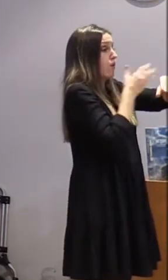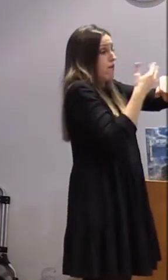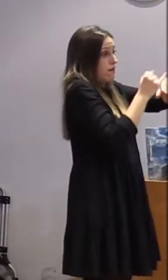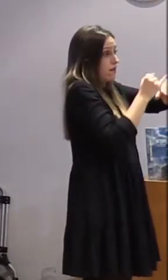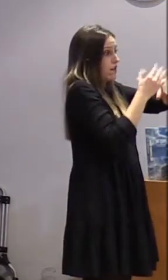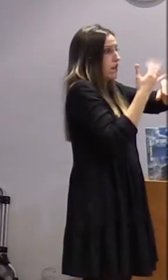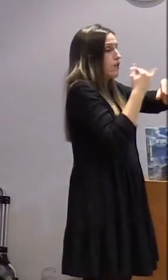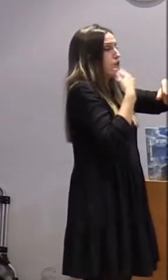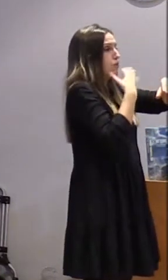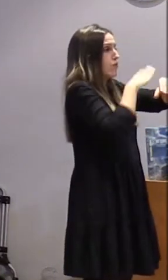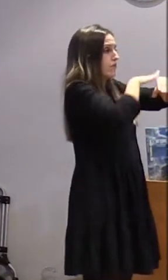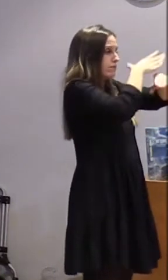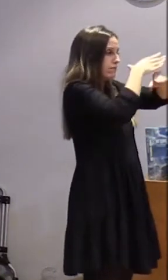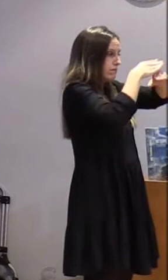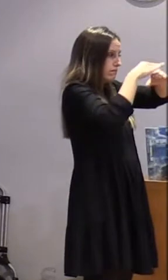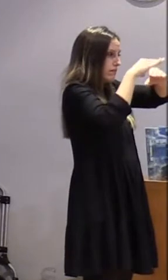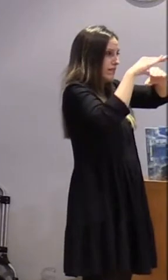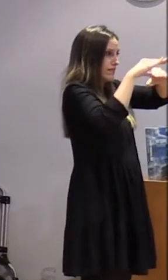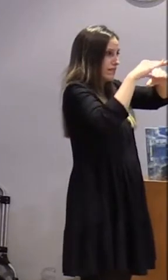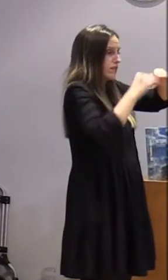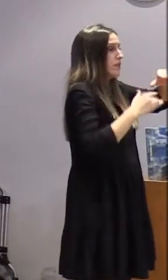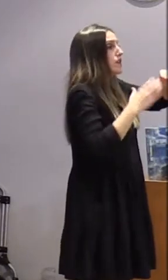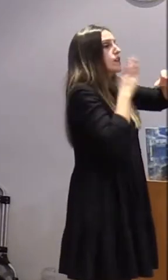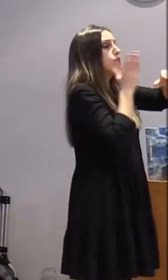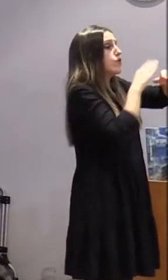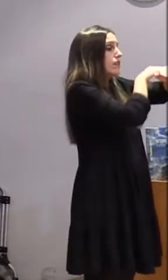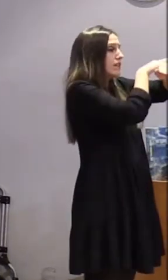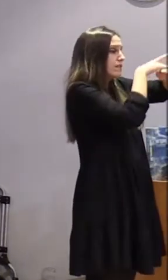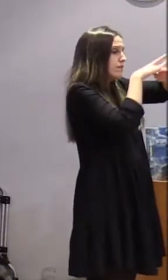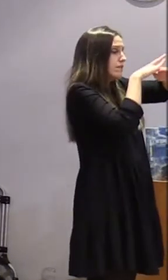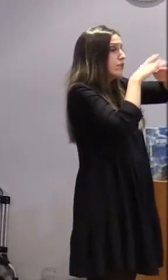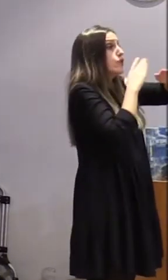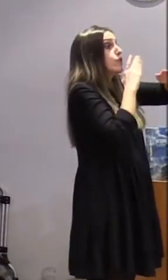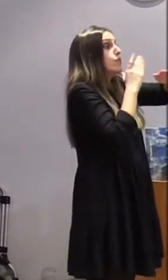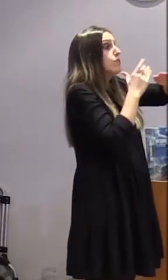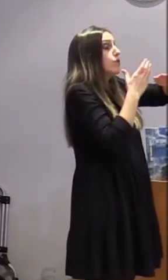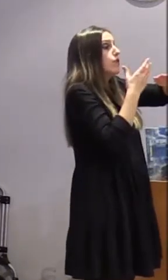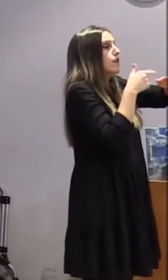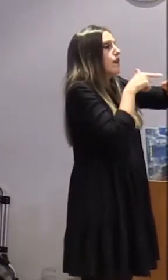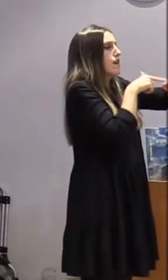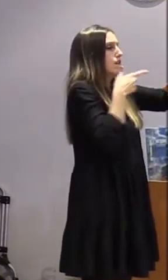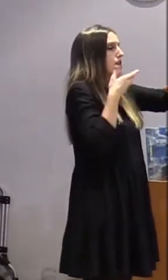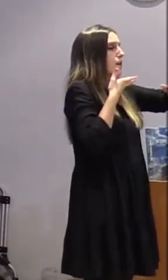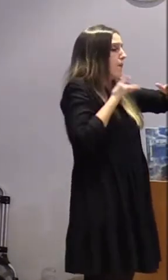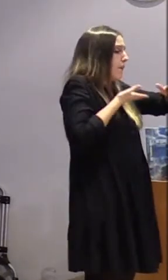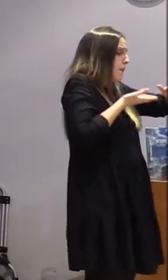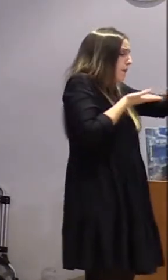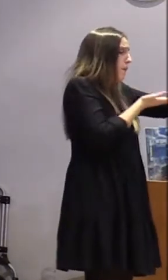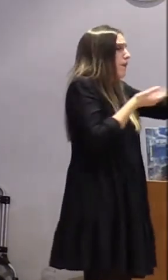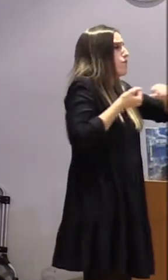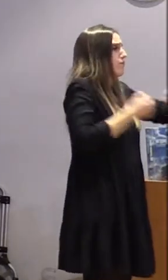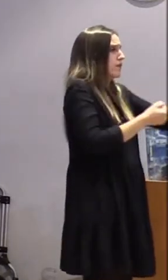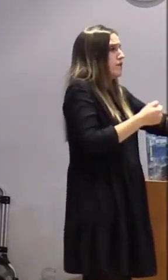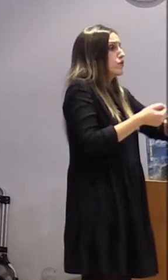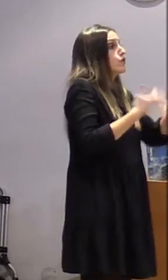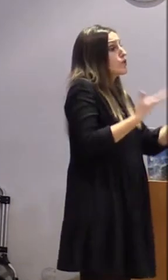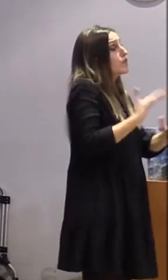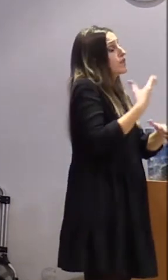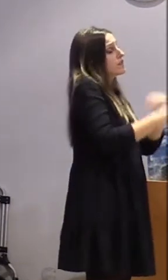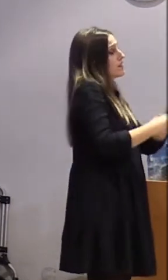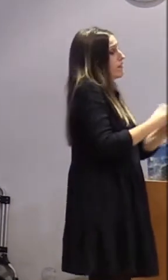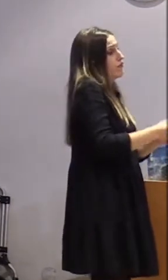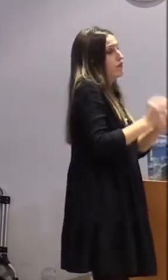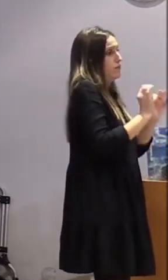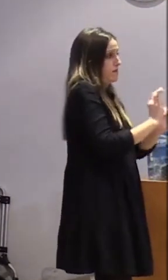se forma una nube lenticular. ¿Y por qué es aplastada? Porque el viento ahí, como os digo, es muy intenso. De manera que se forman esas